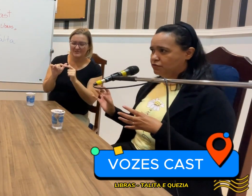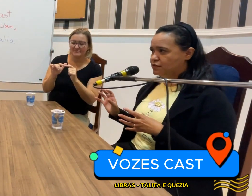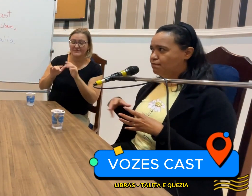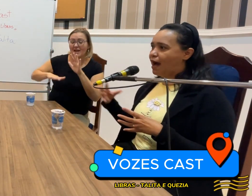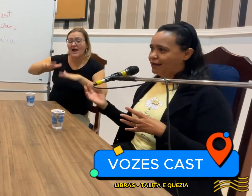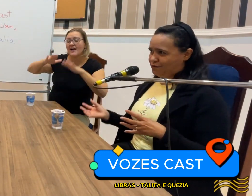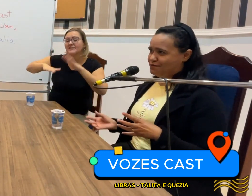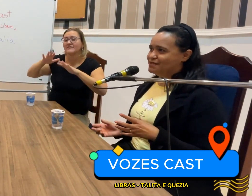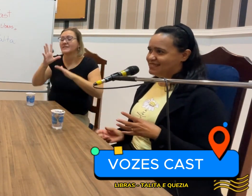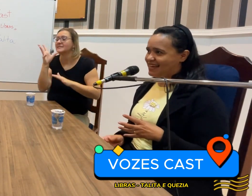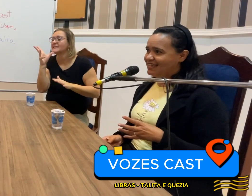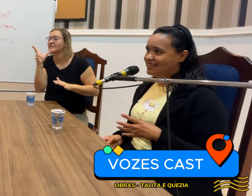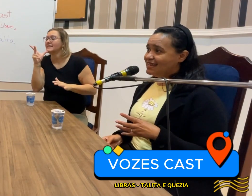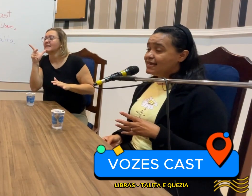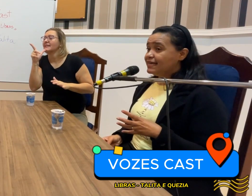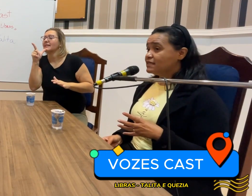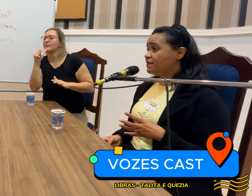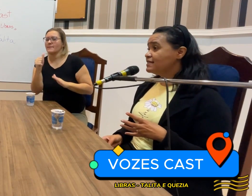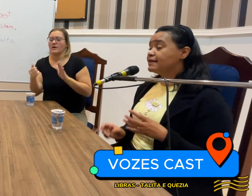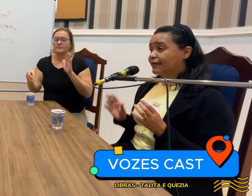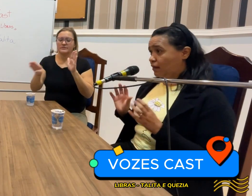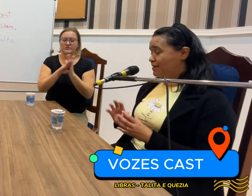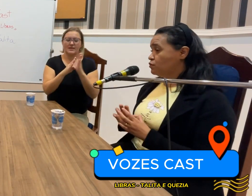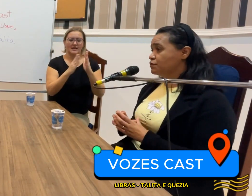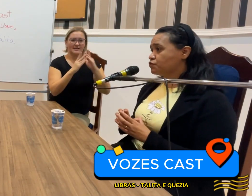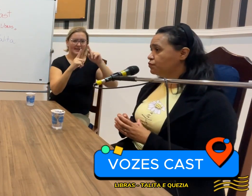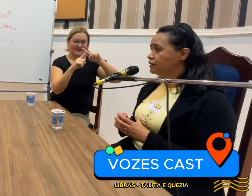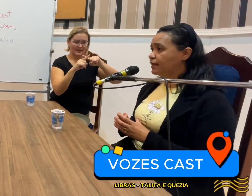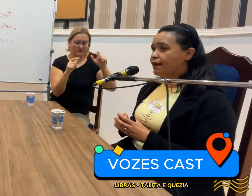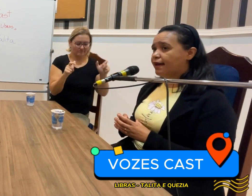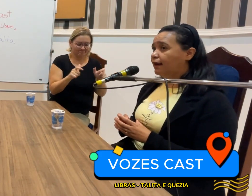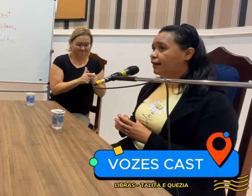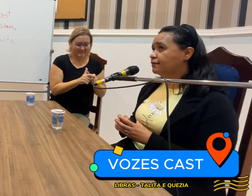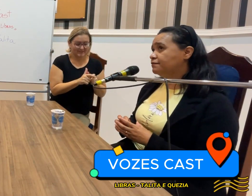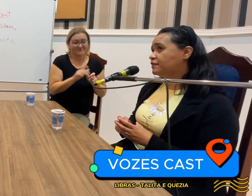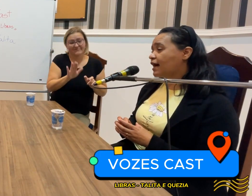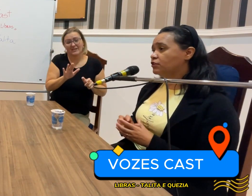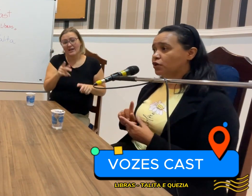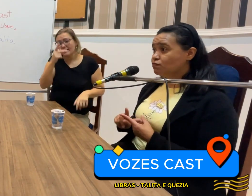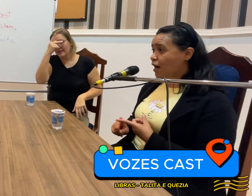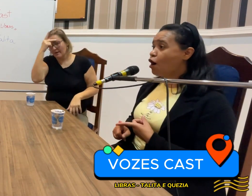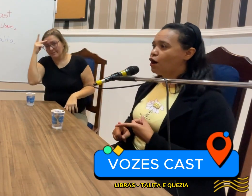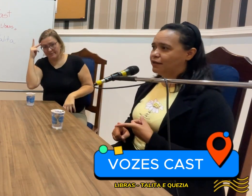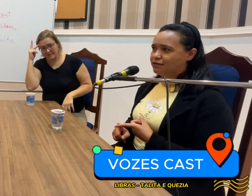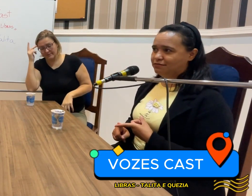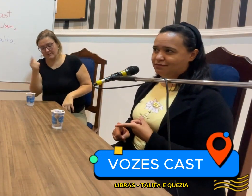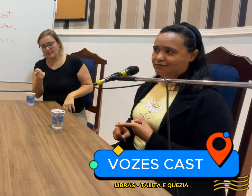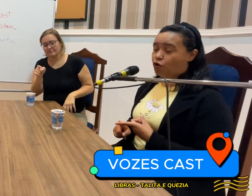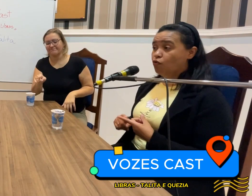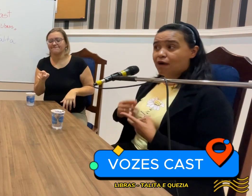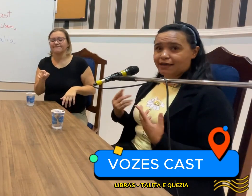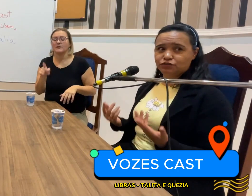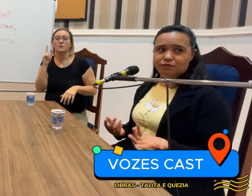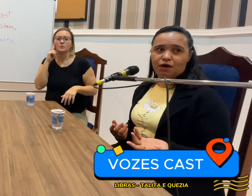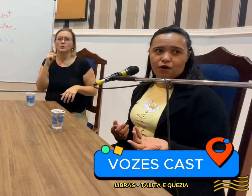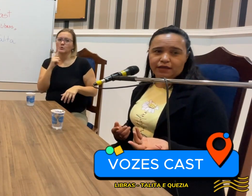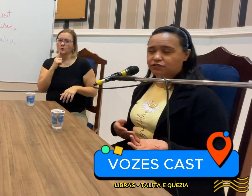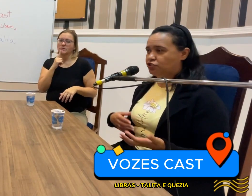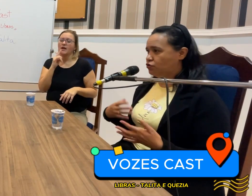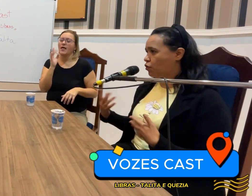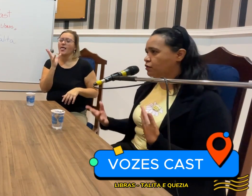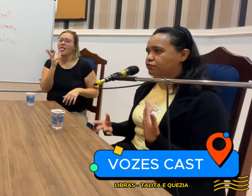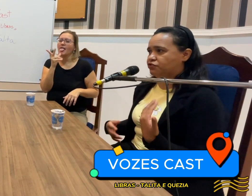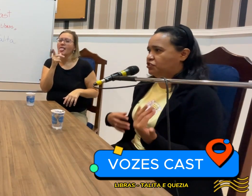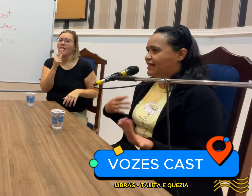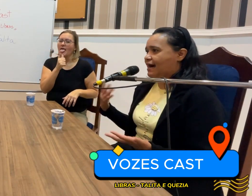chegar nos bairros, né? Sim. E, às vezes, aquela pessoa surda, ela viaja 1 hora ou mais de 1 hora, gente,